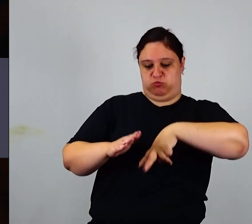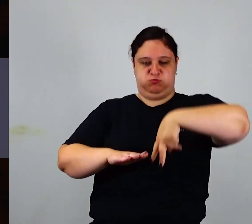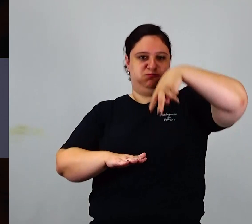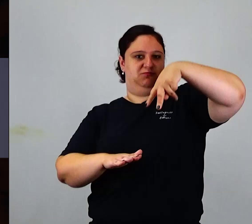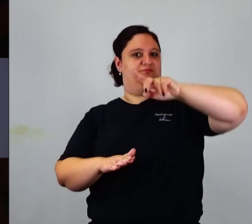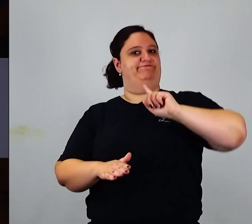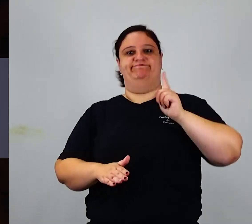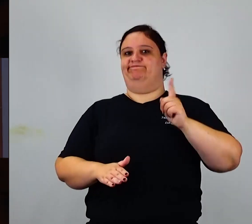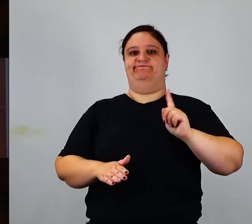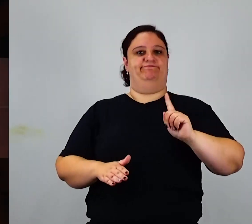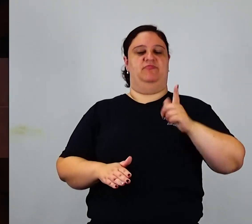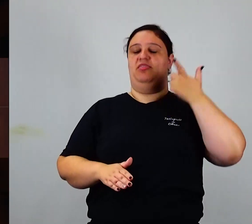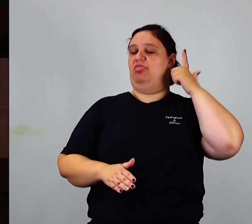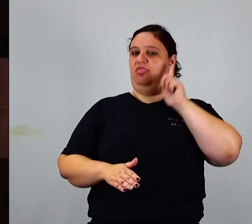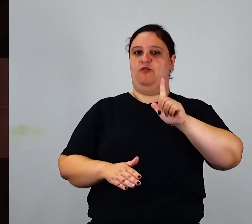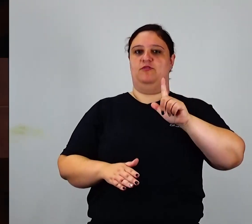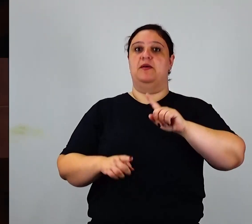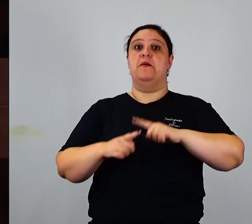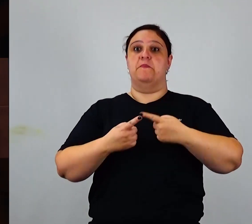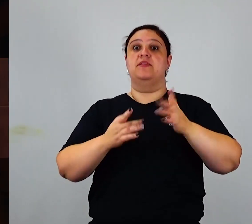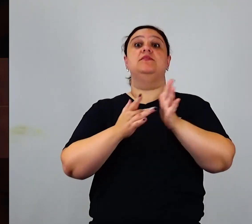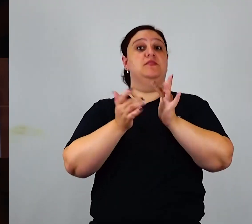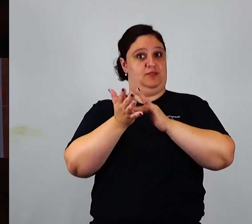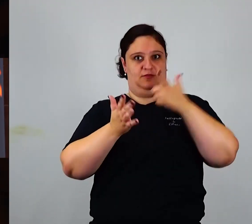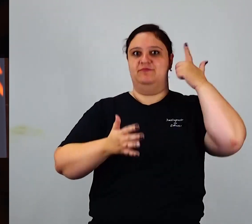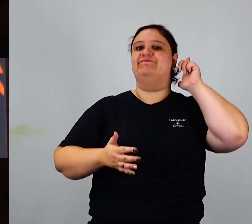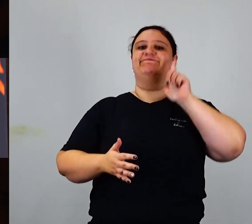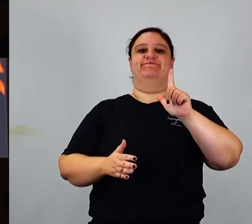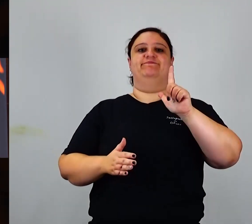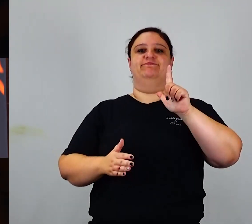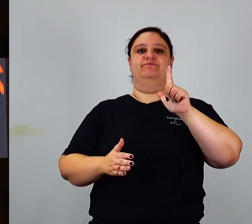alguém que venceu a morte.